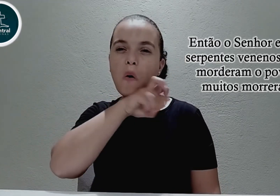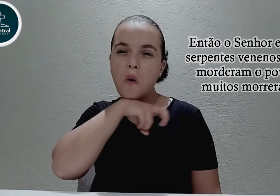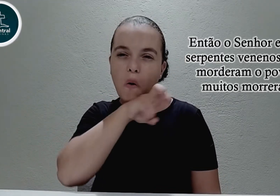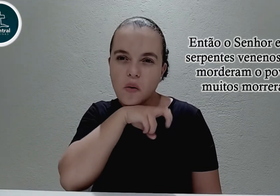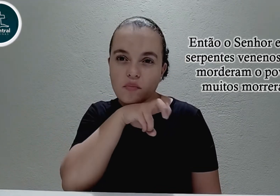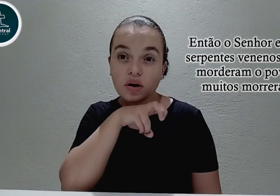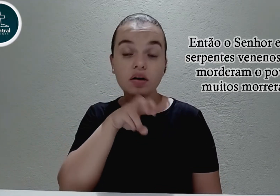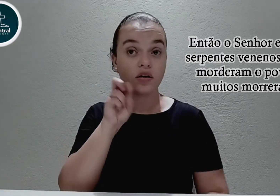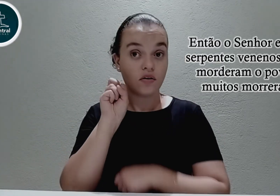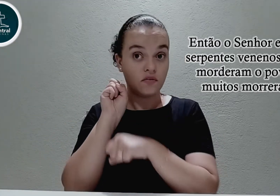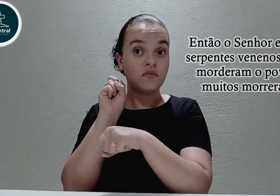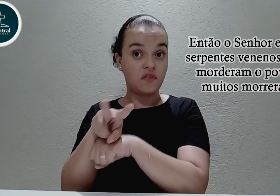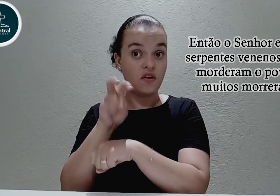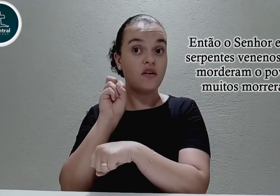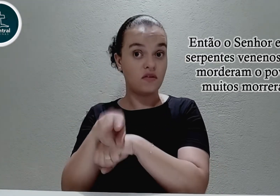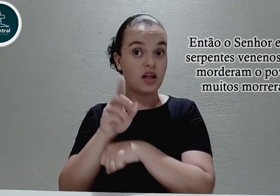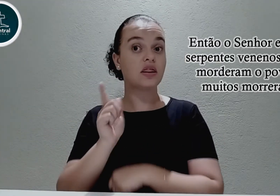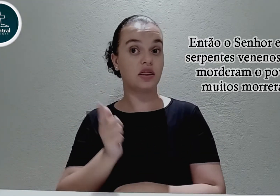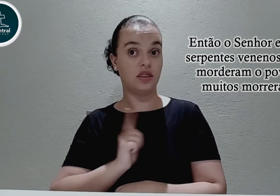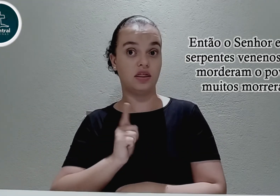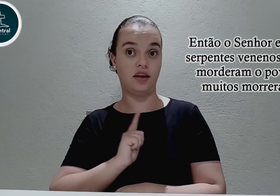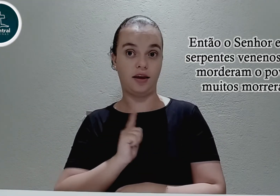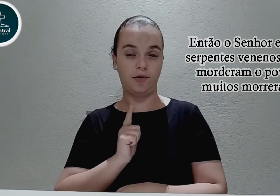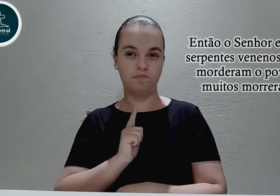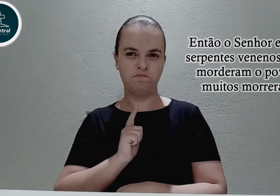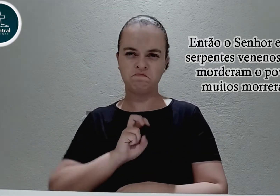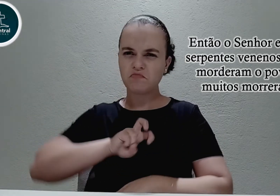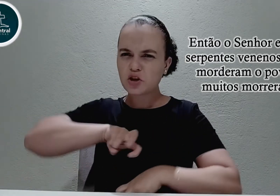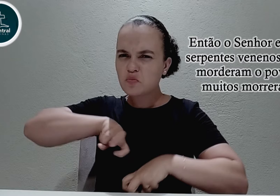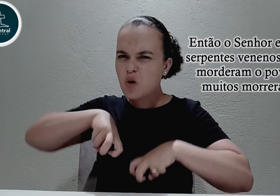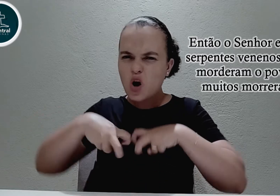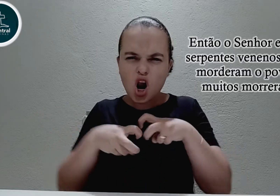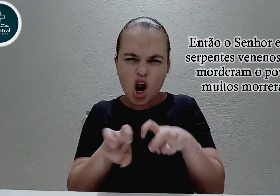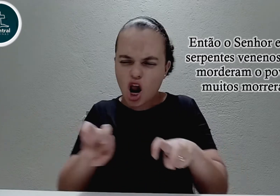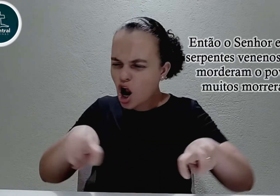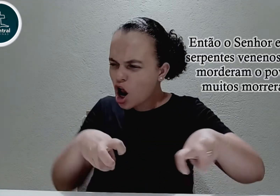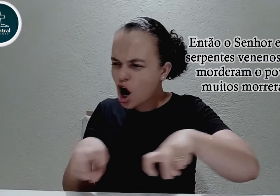Então o Senhor enviou serpentes venenosas